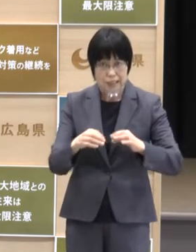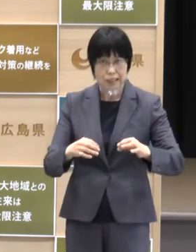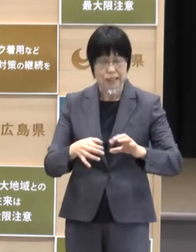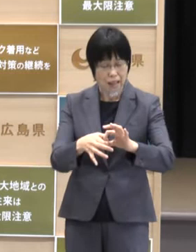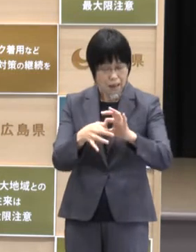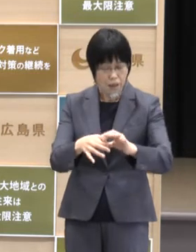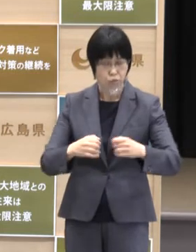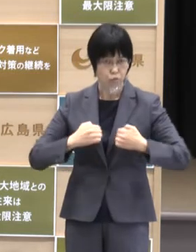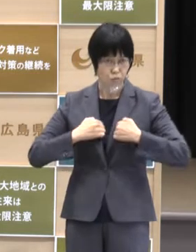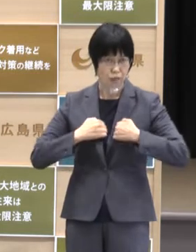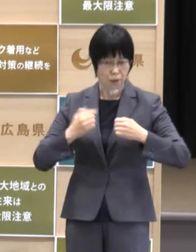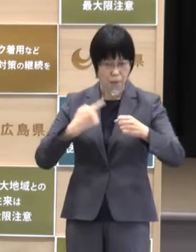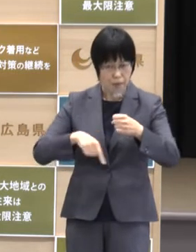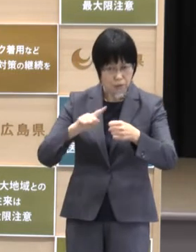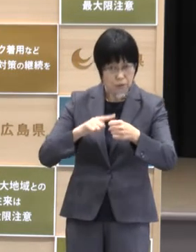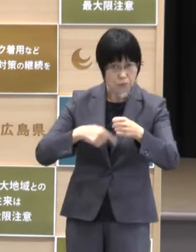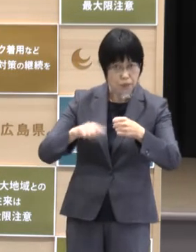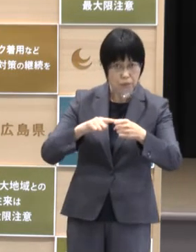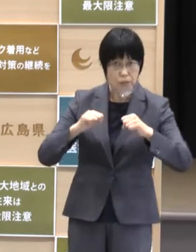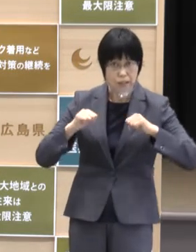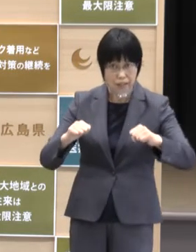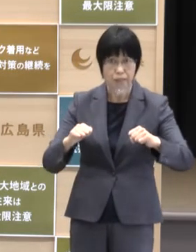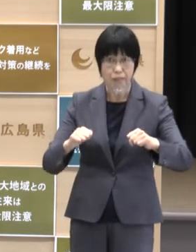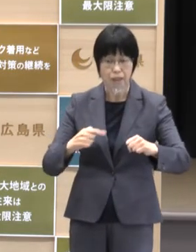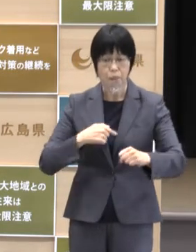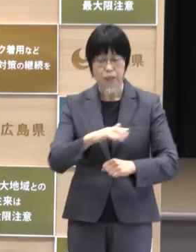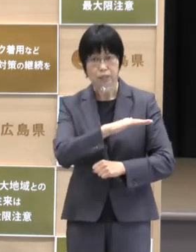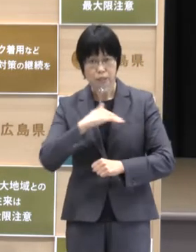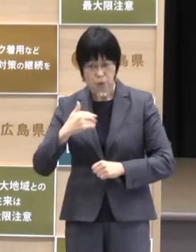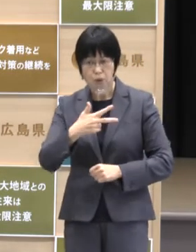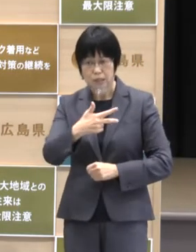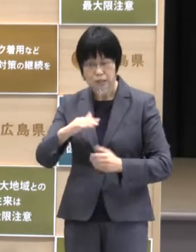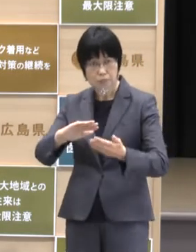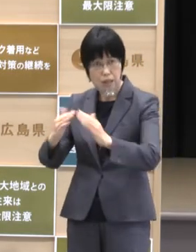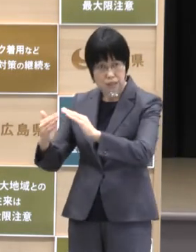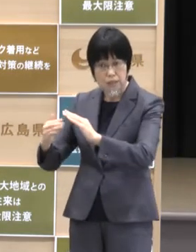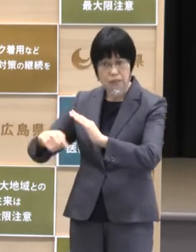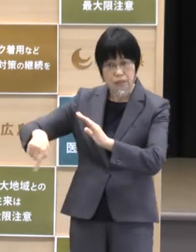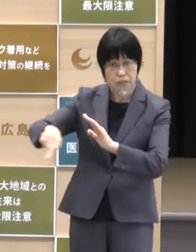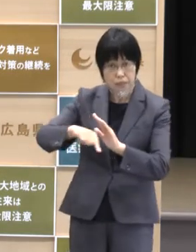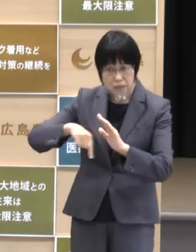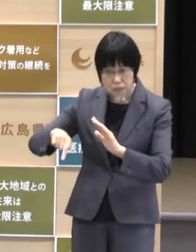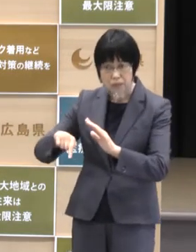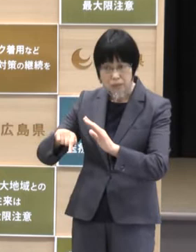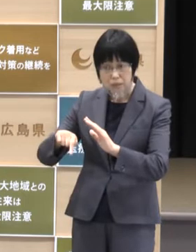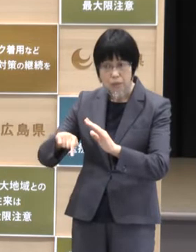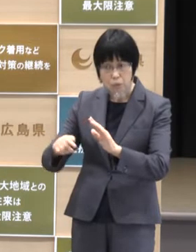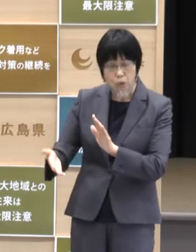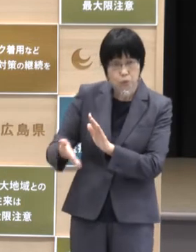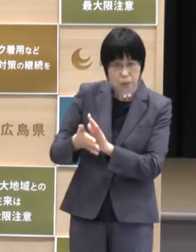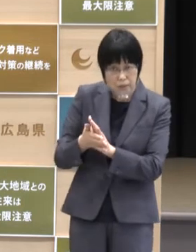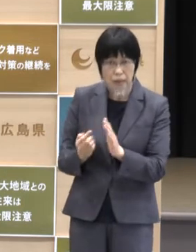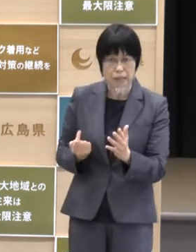年、やられていて、我々も島中含めて参画をしています